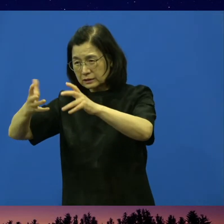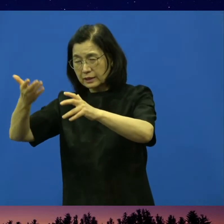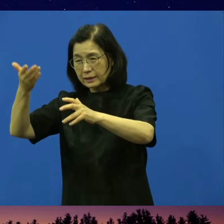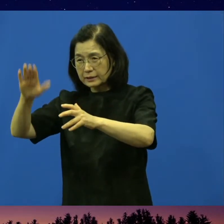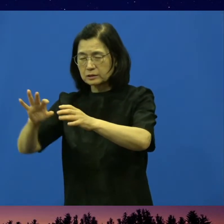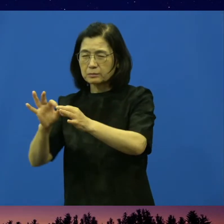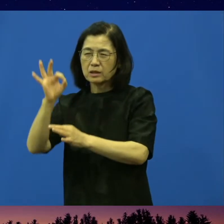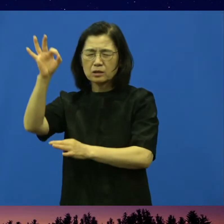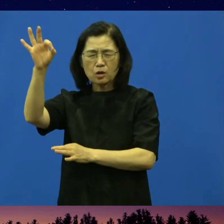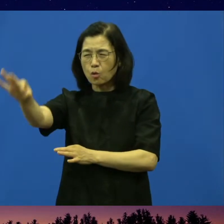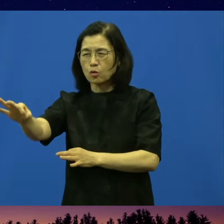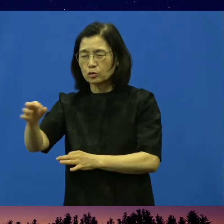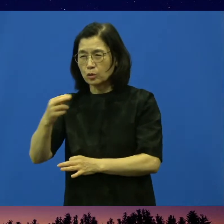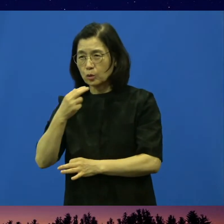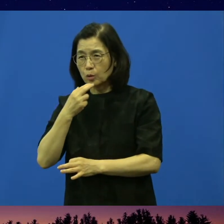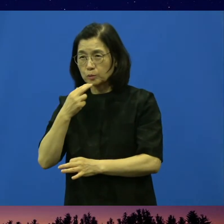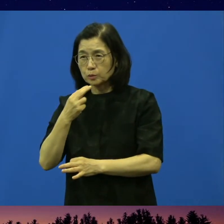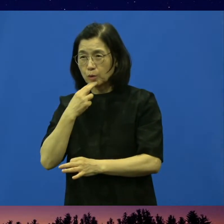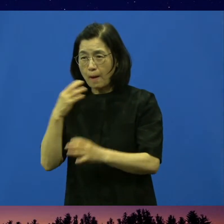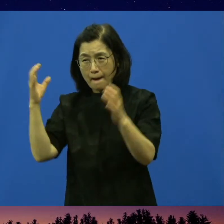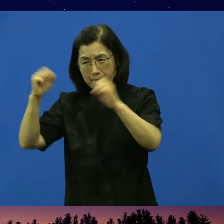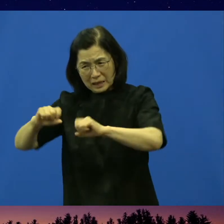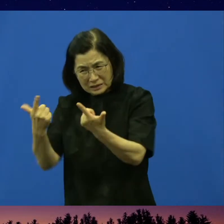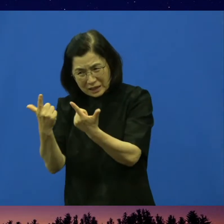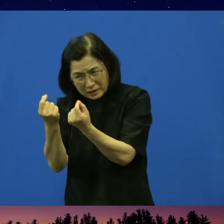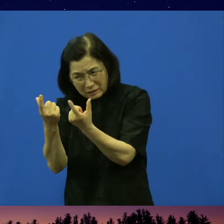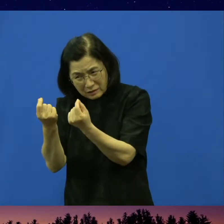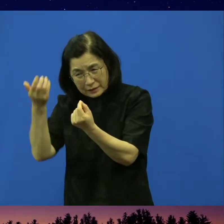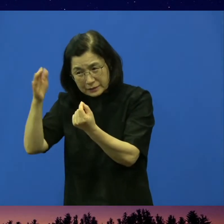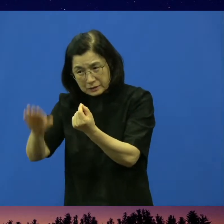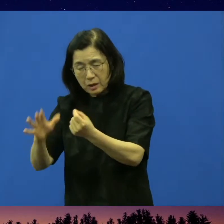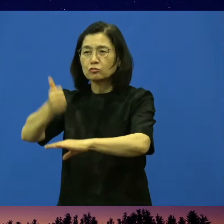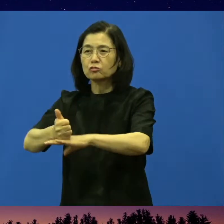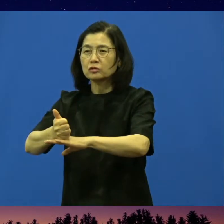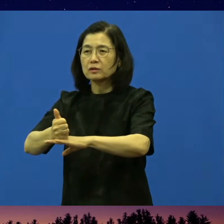영원하지 않아요. 절대로 망하지 않을 것처럼 보이는데 망해요.